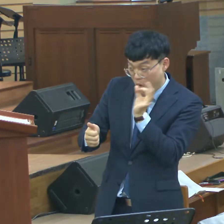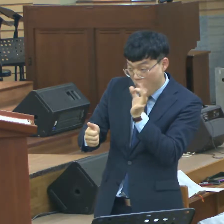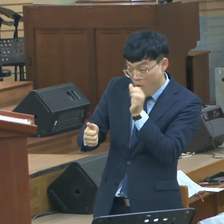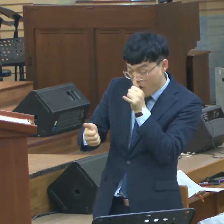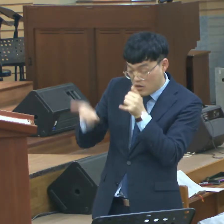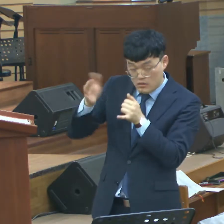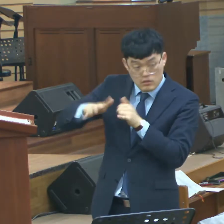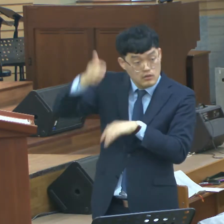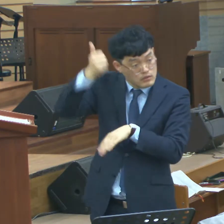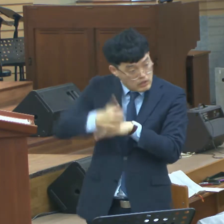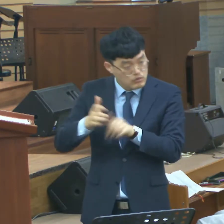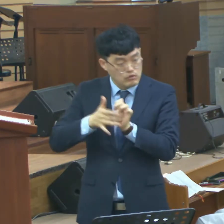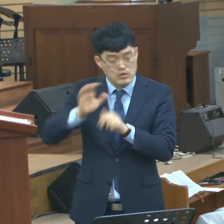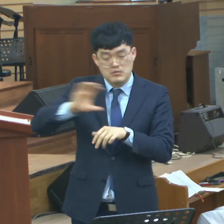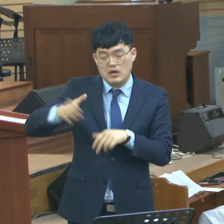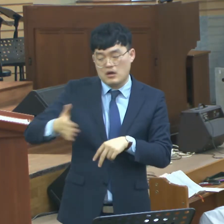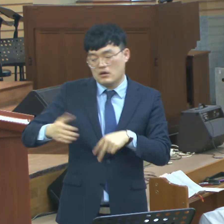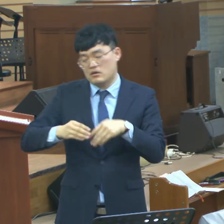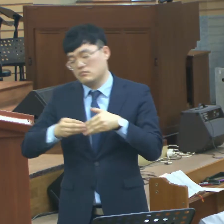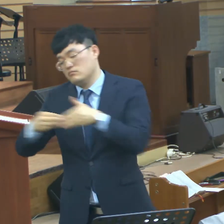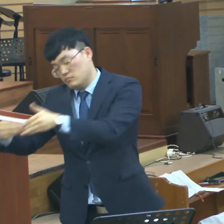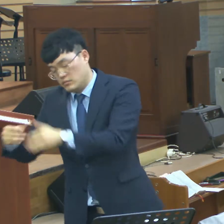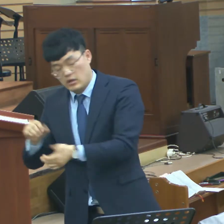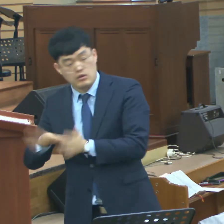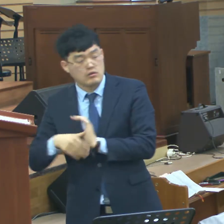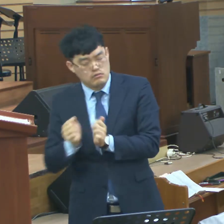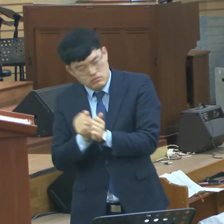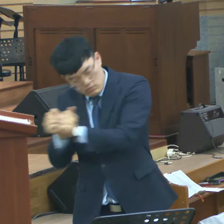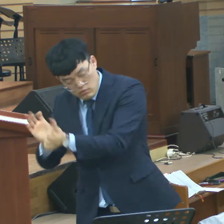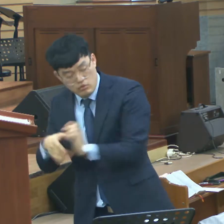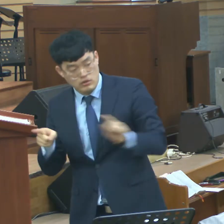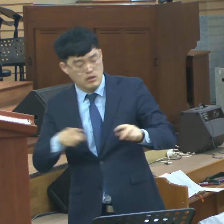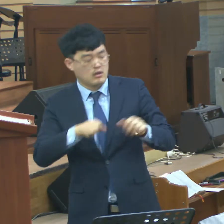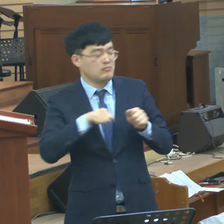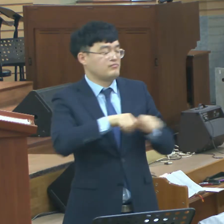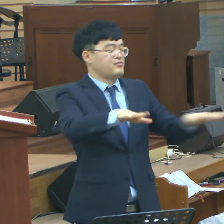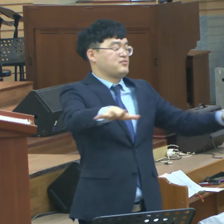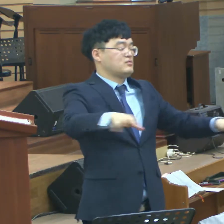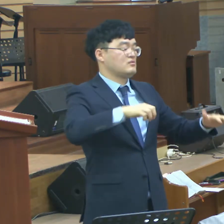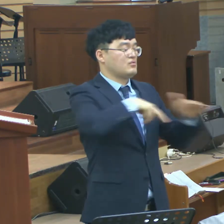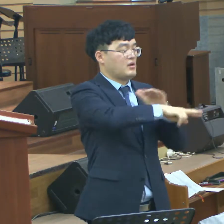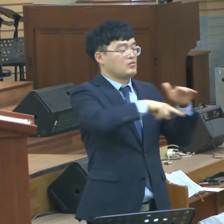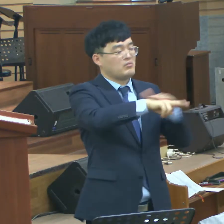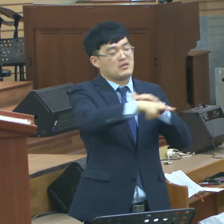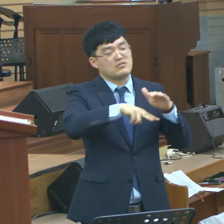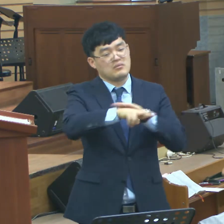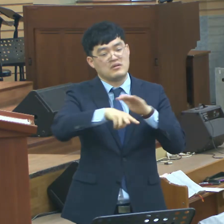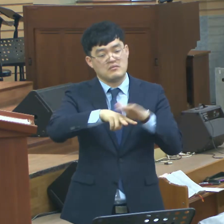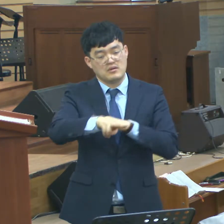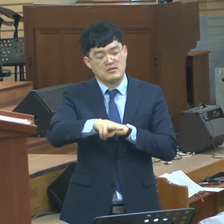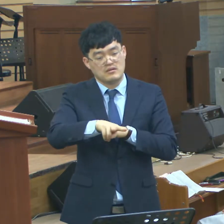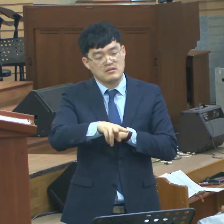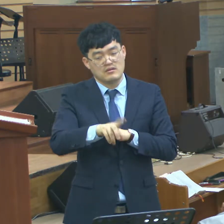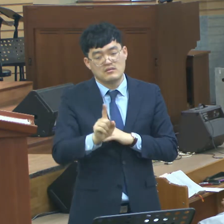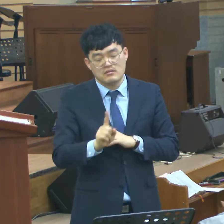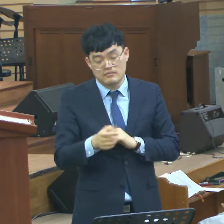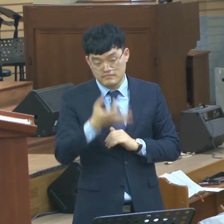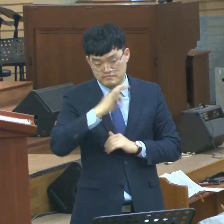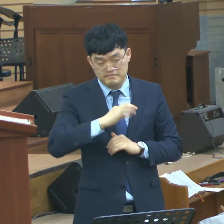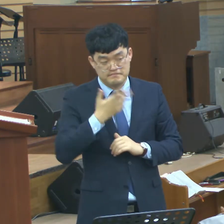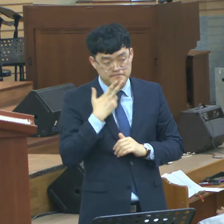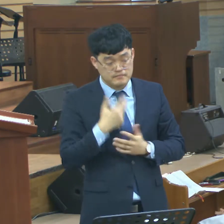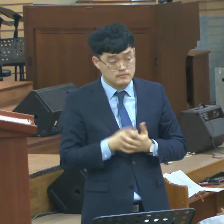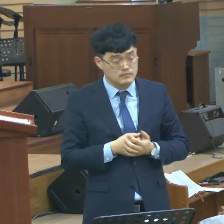사람이 없었어요. 그런데 어떻게 엘리야는 그런 기적들이 있다 할지라도 거짓 선지자들 850명 모여라